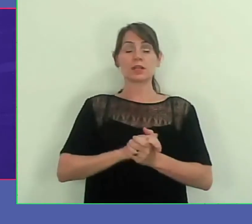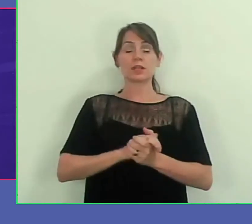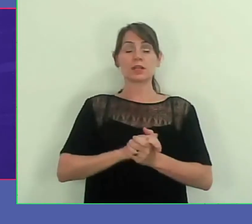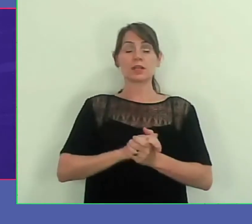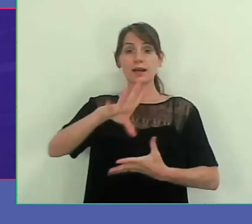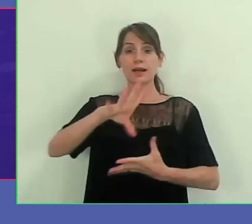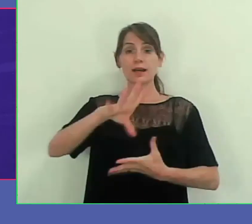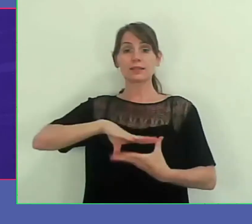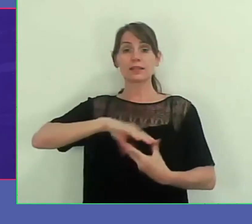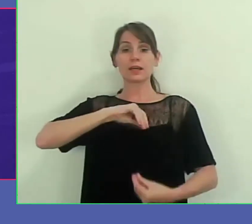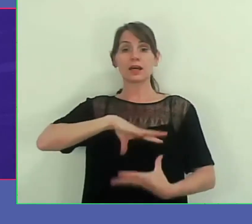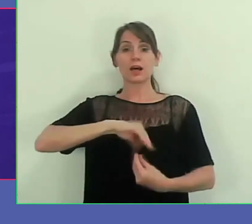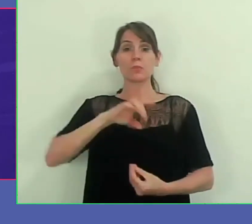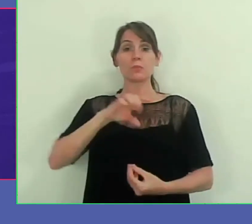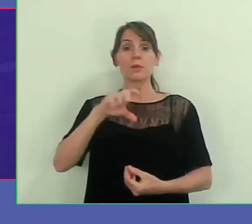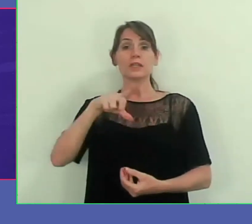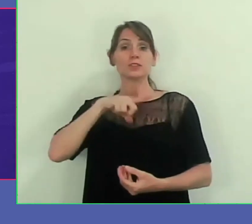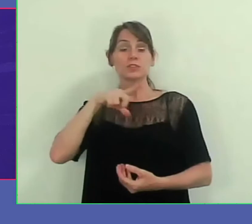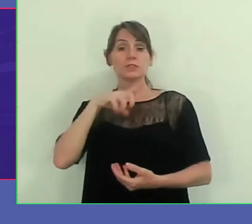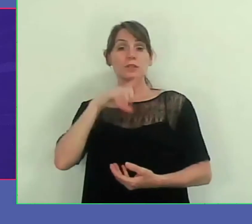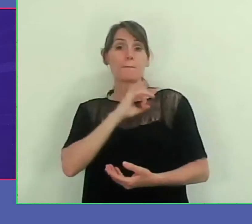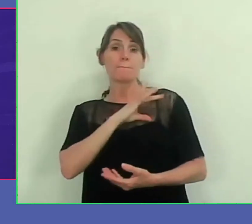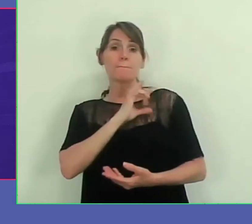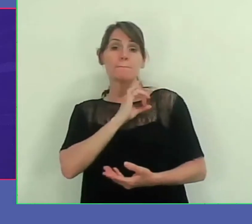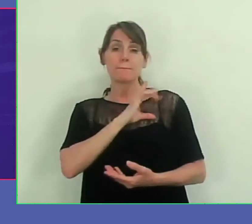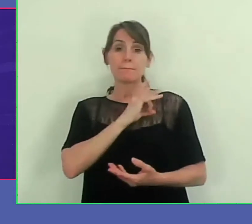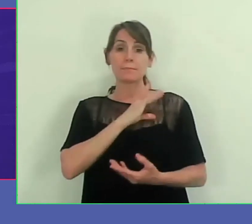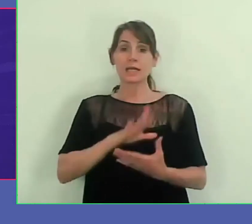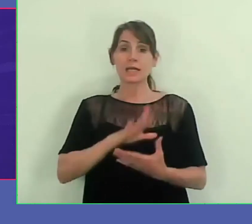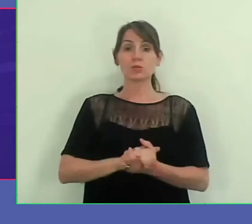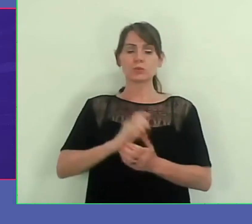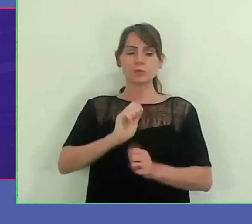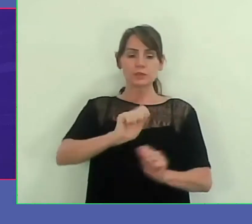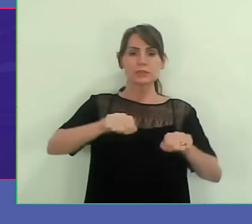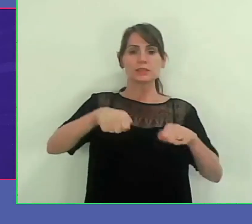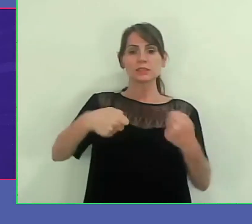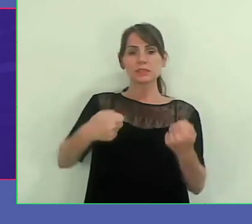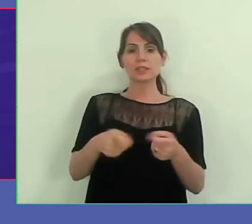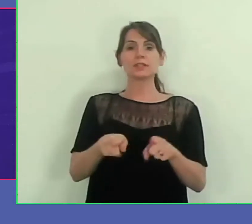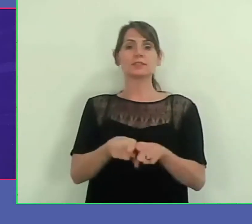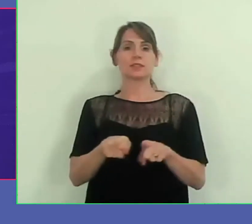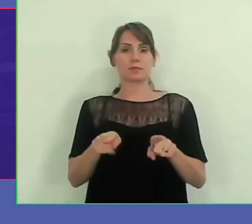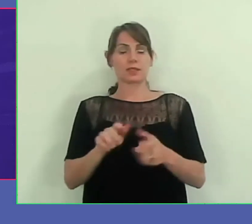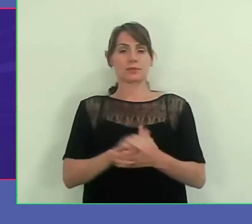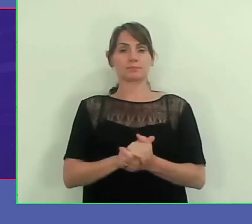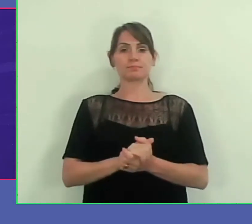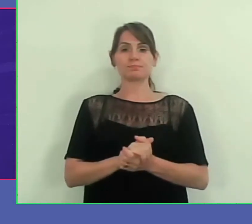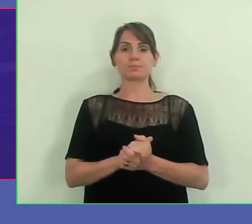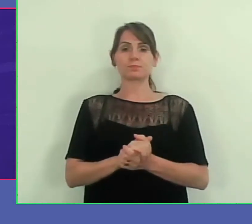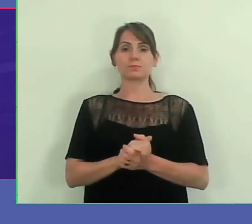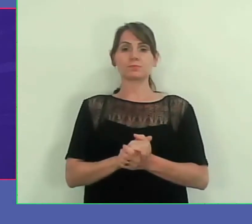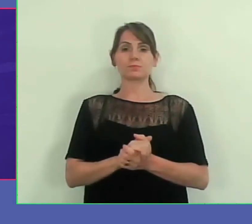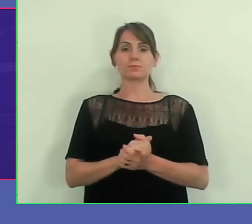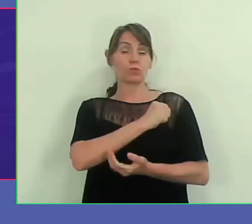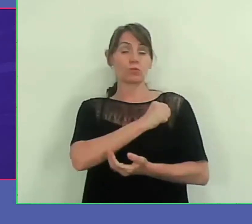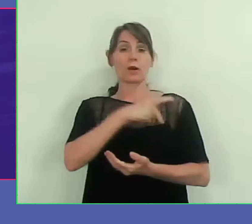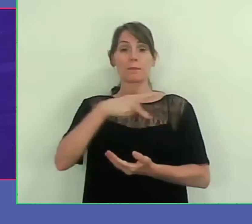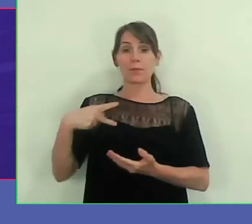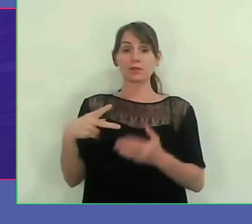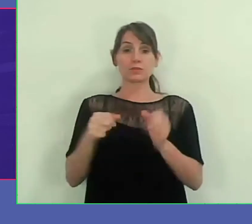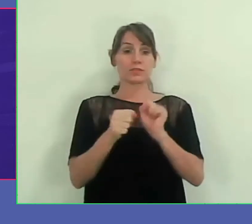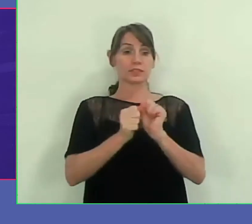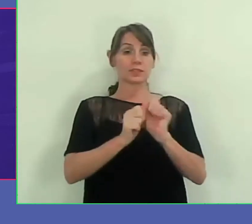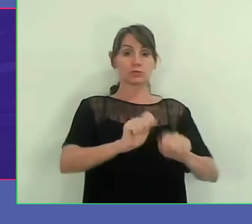temor, e muitos prodígios e sinais eram feitos por intermédio dos apóstolos. Todos os